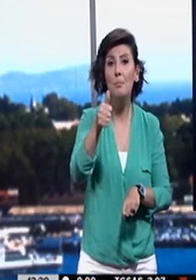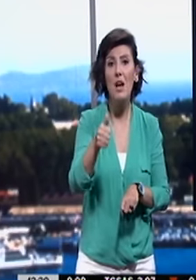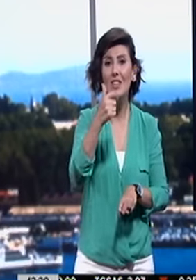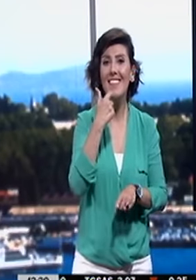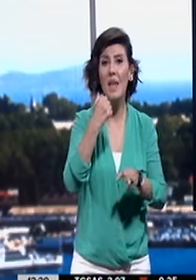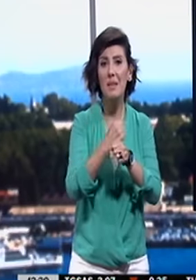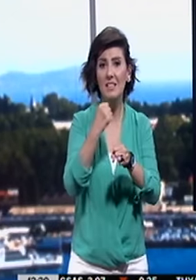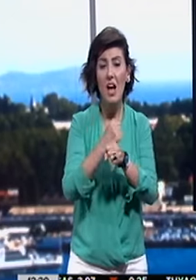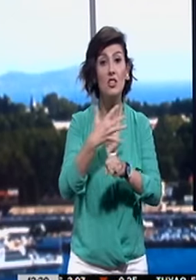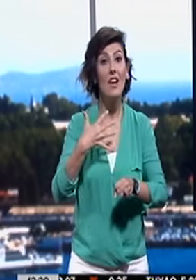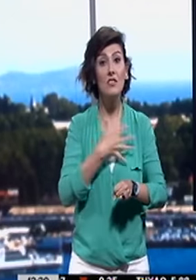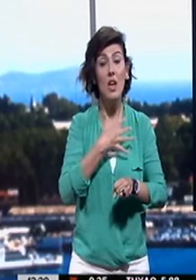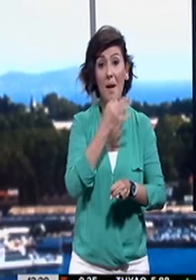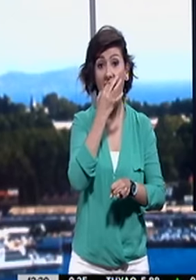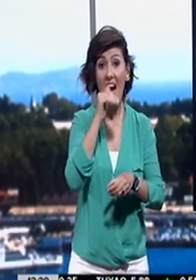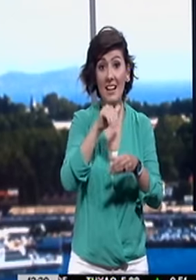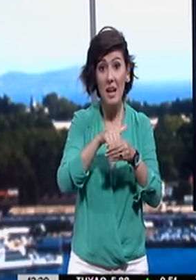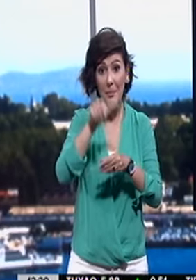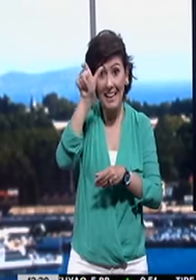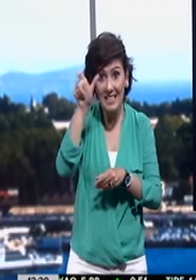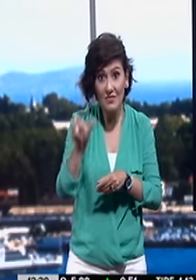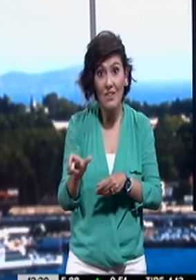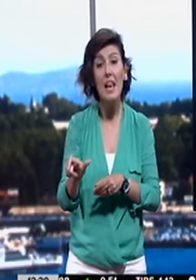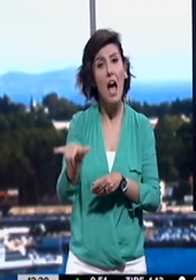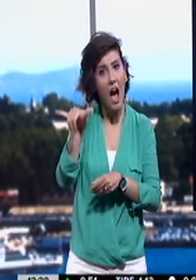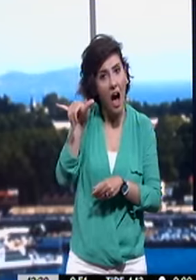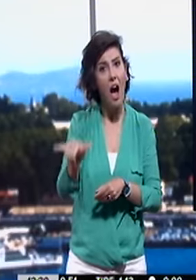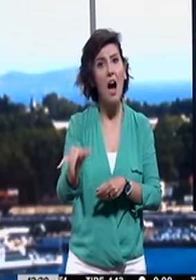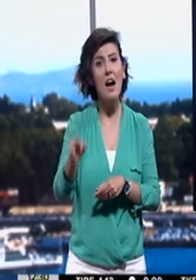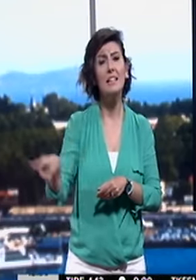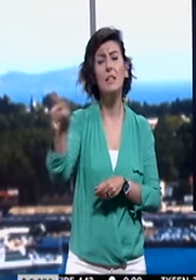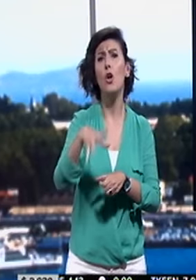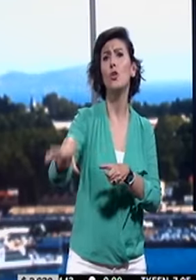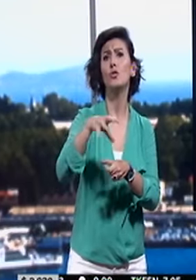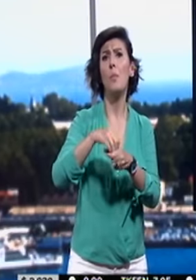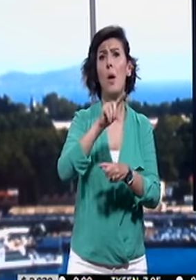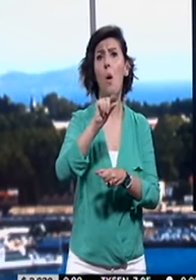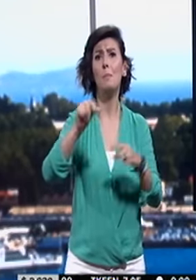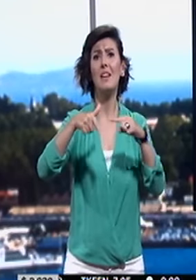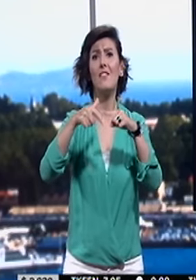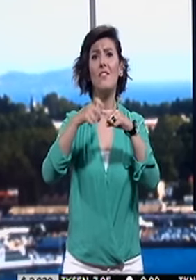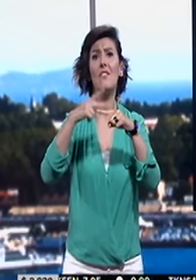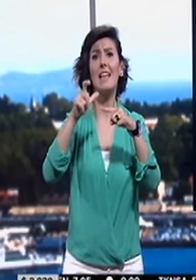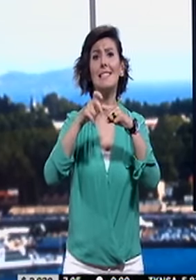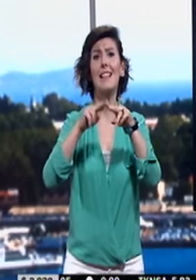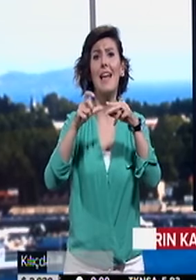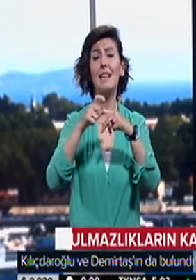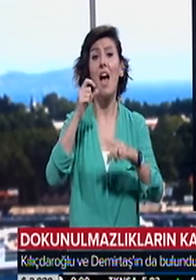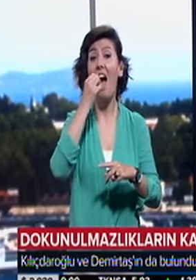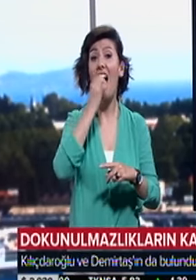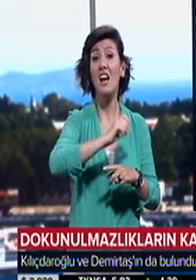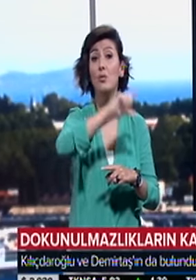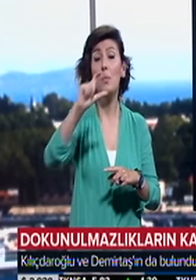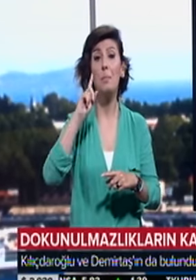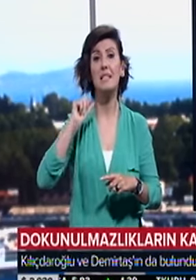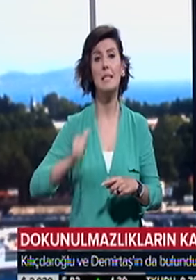Başkanı Selahattin Demirtaş ve CHP Ankara Milletvekili Levent Gök hakkında toplam 11 fezleke Ankara